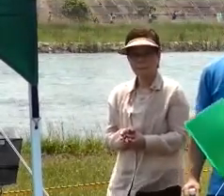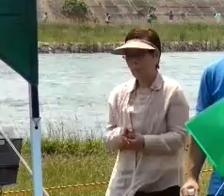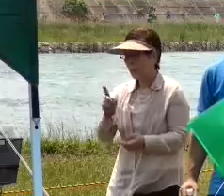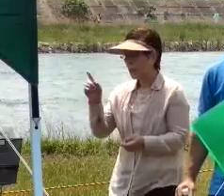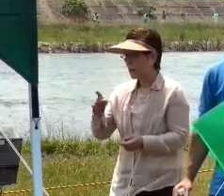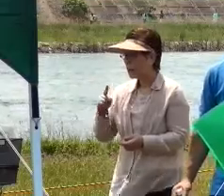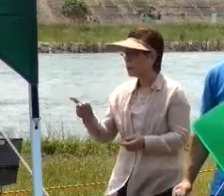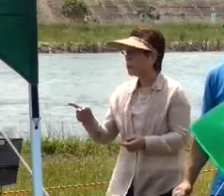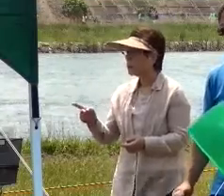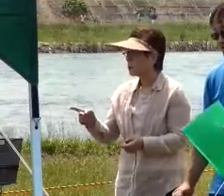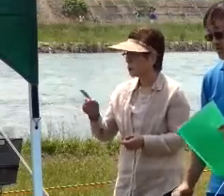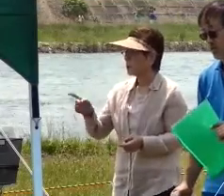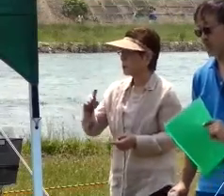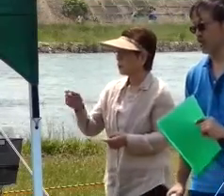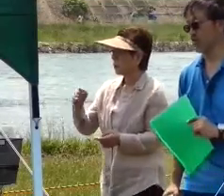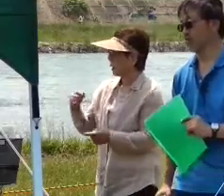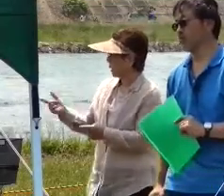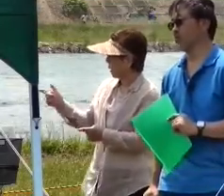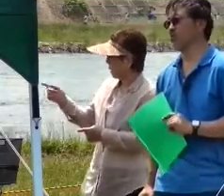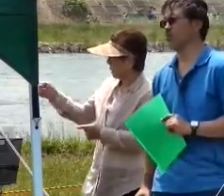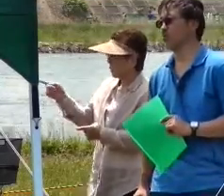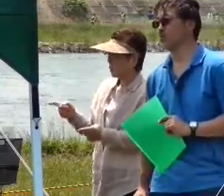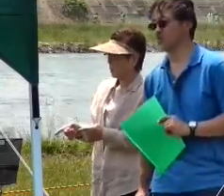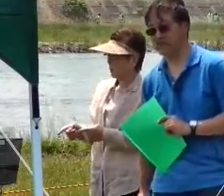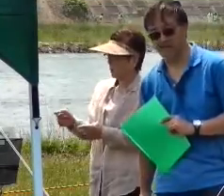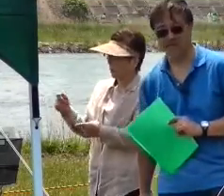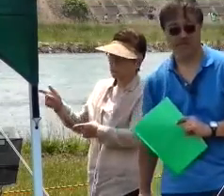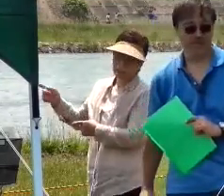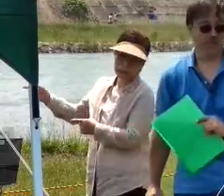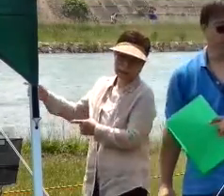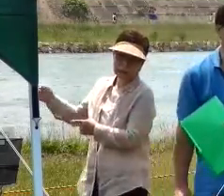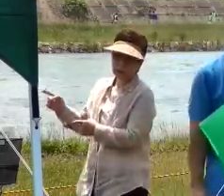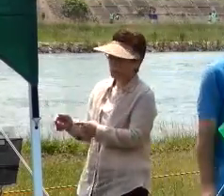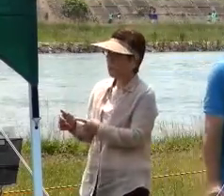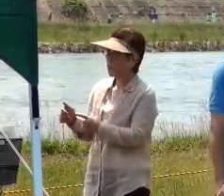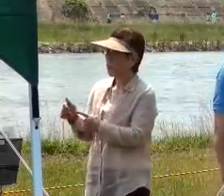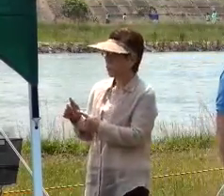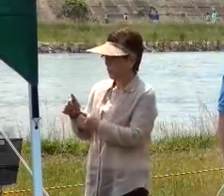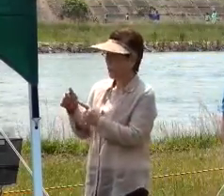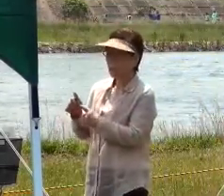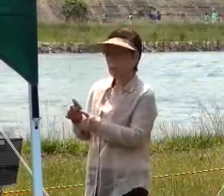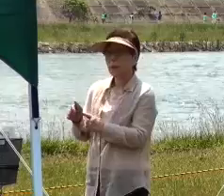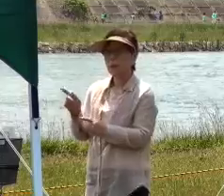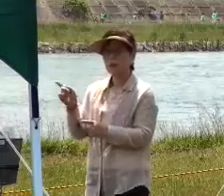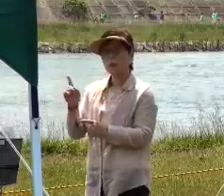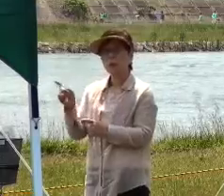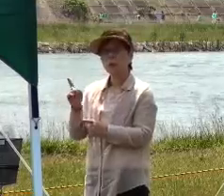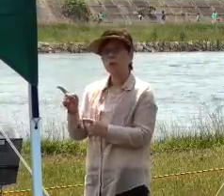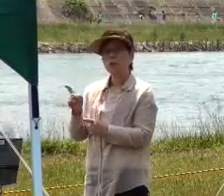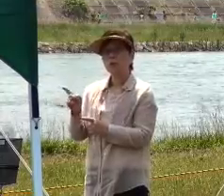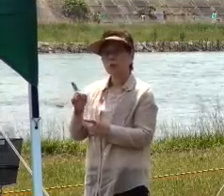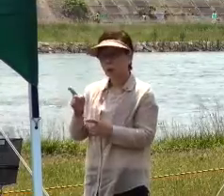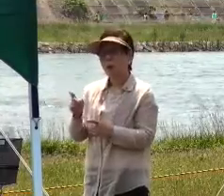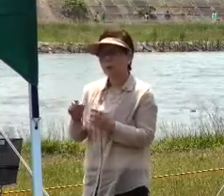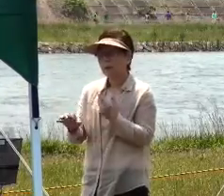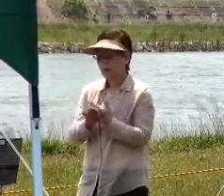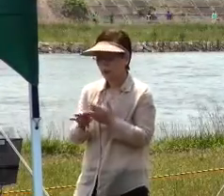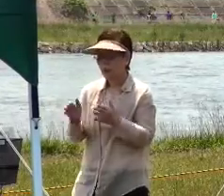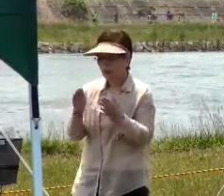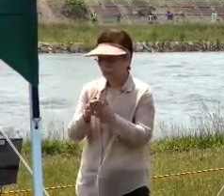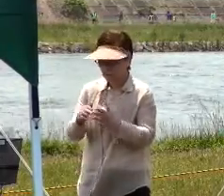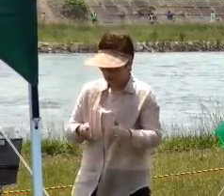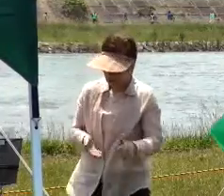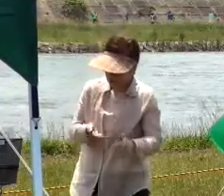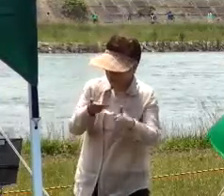人から嫌われる仕事 をしたり、また、そういう家に育ったりした人たち